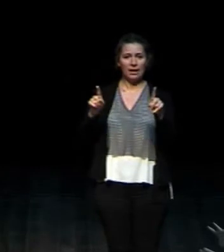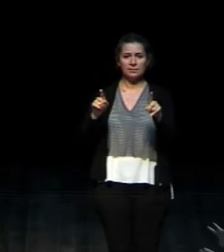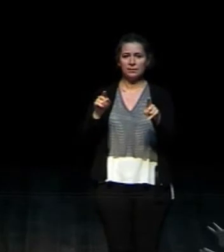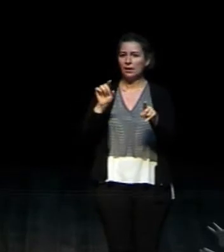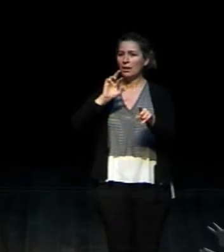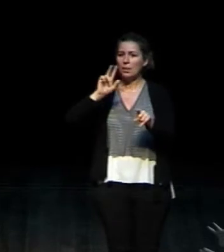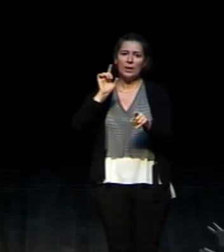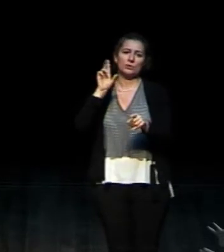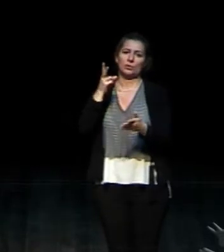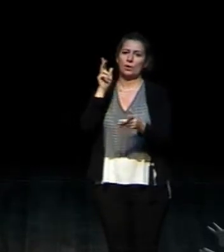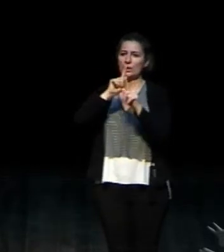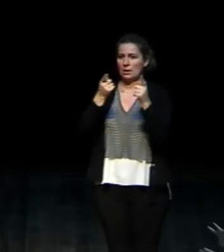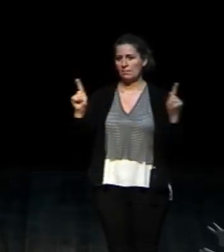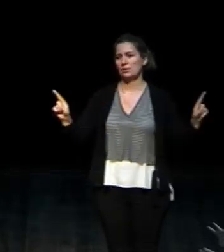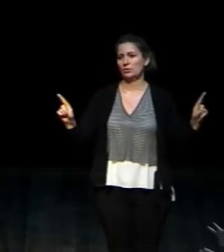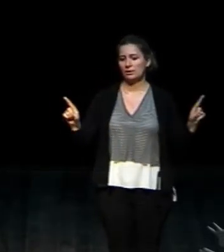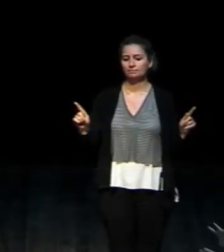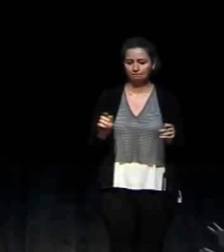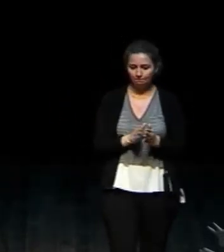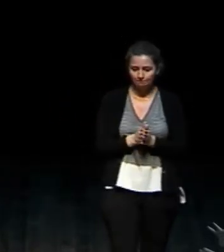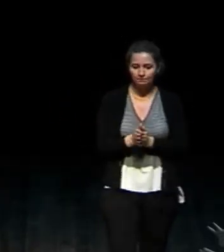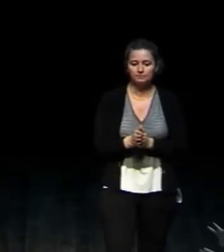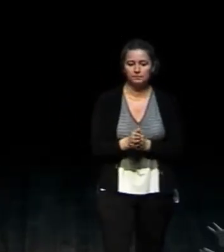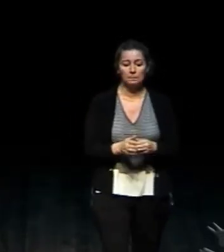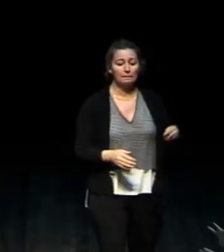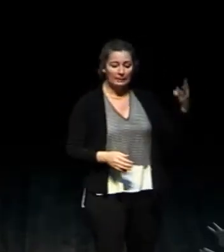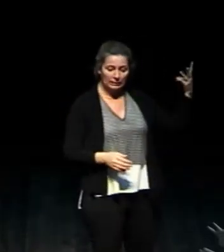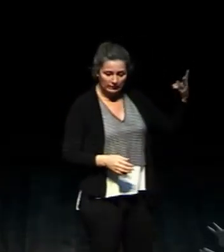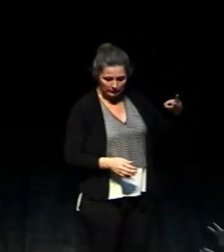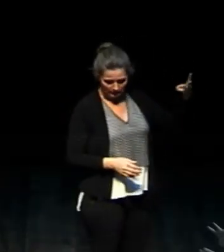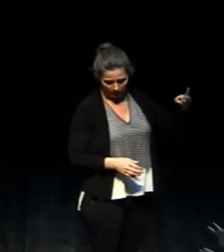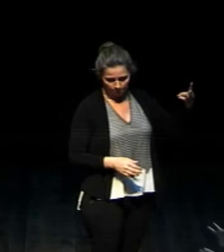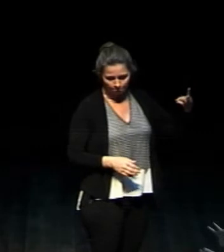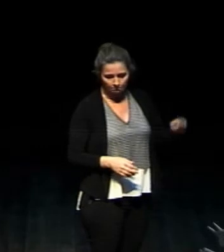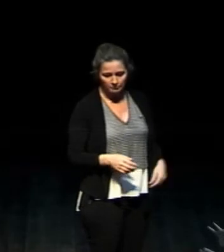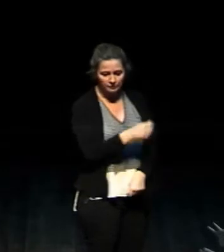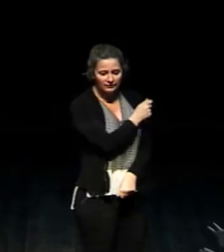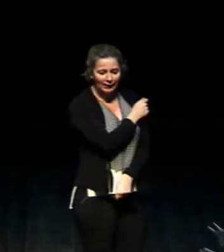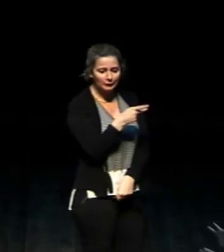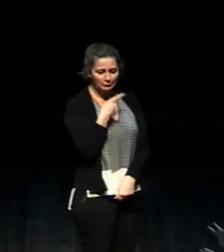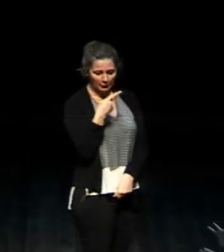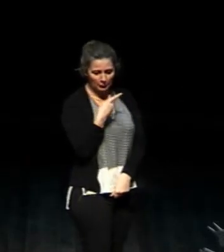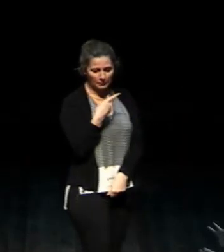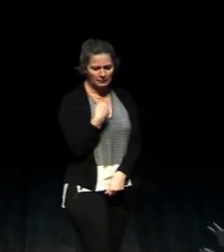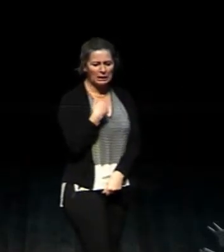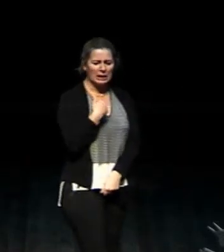da aula em que você precisa fazer uso de outros recursos e não somente da gramática. Uma